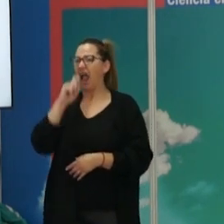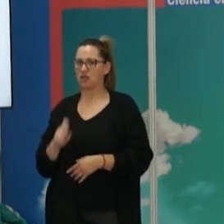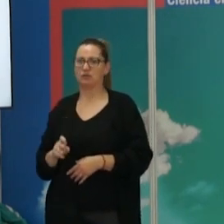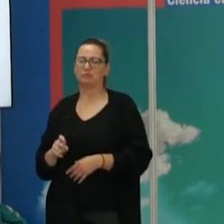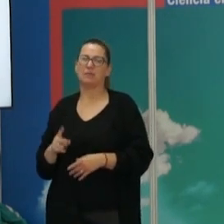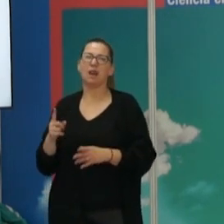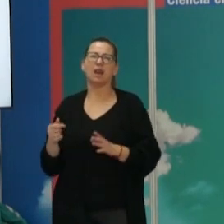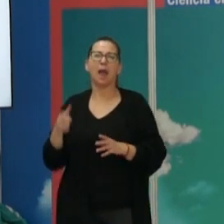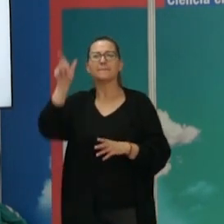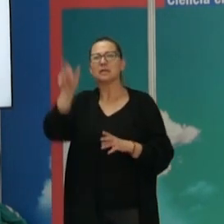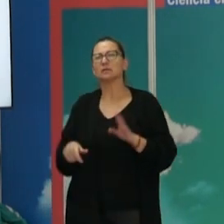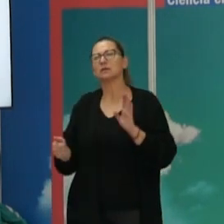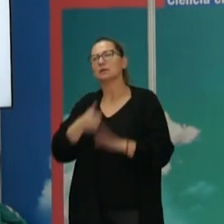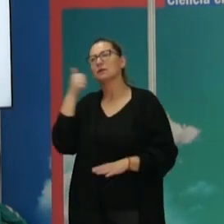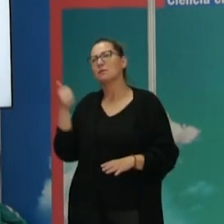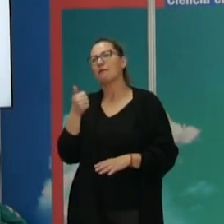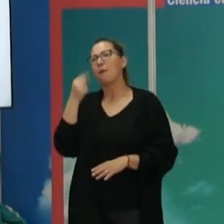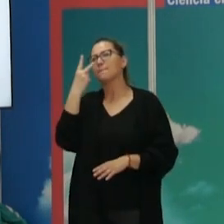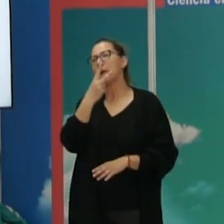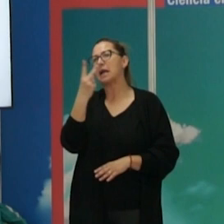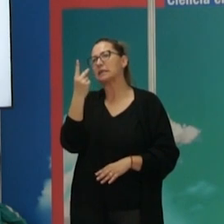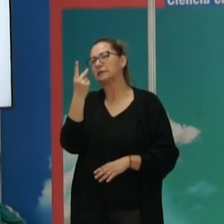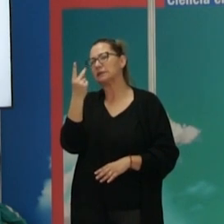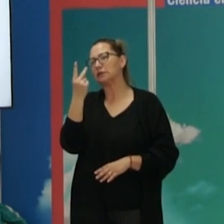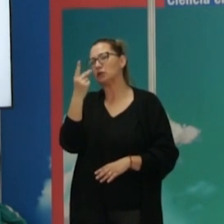que más sobrevivió en este estado creo que fueron 21 años.